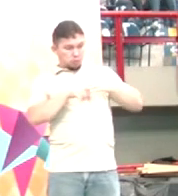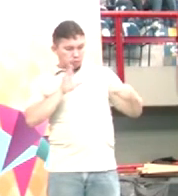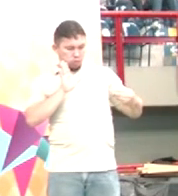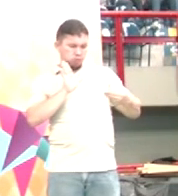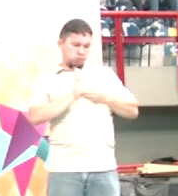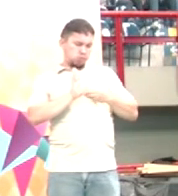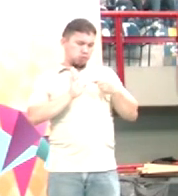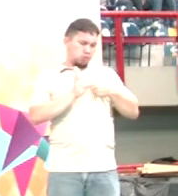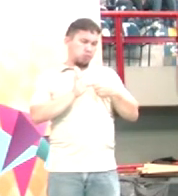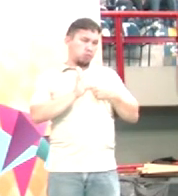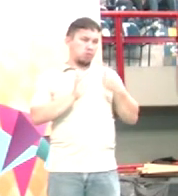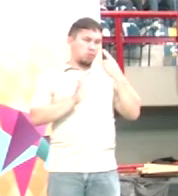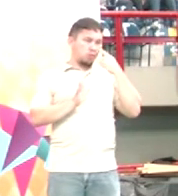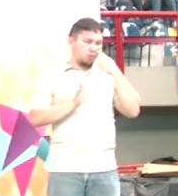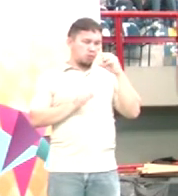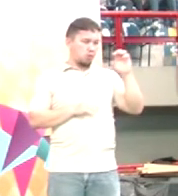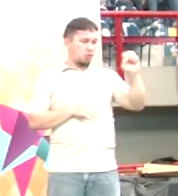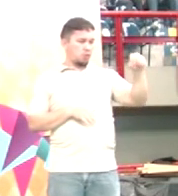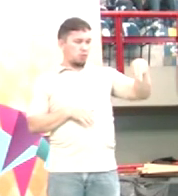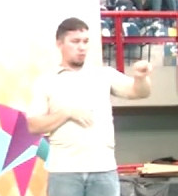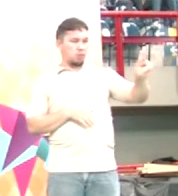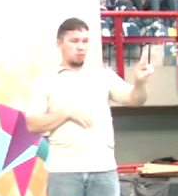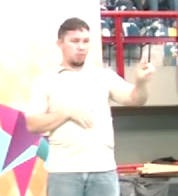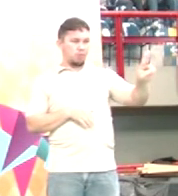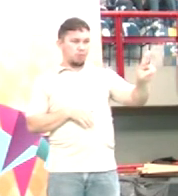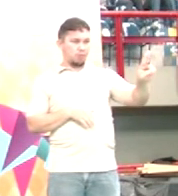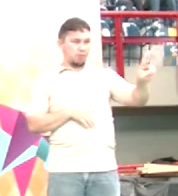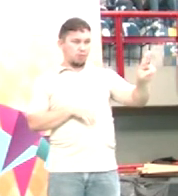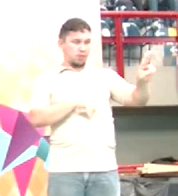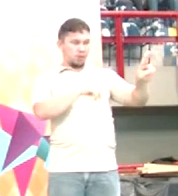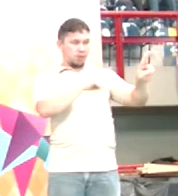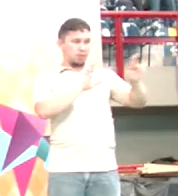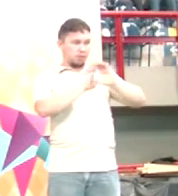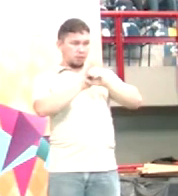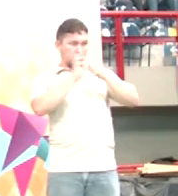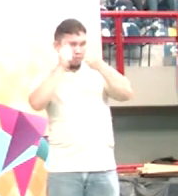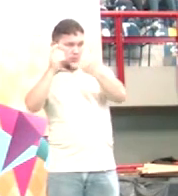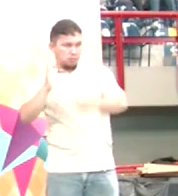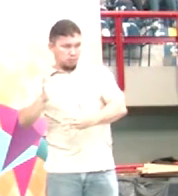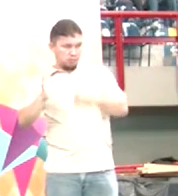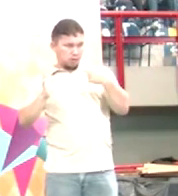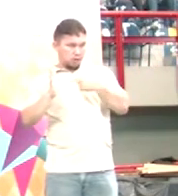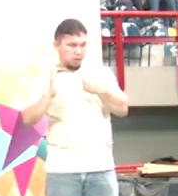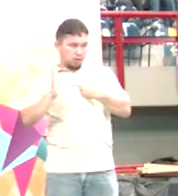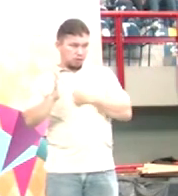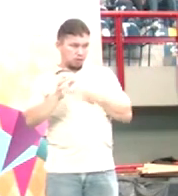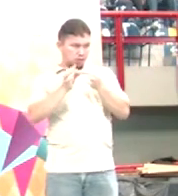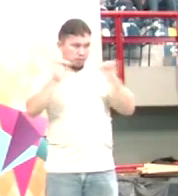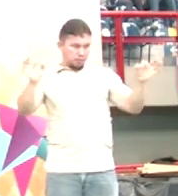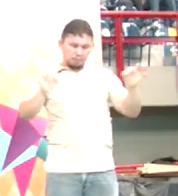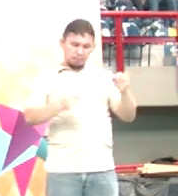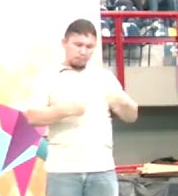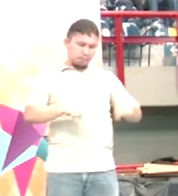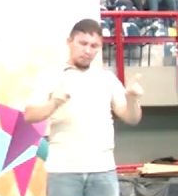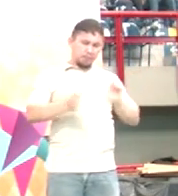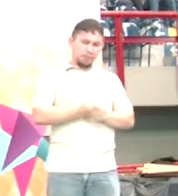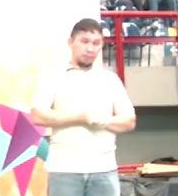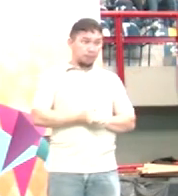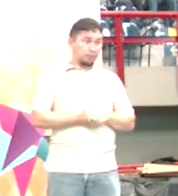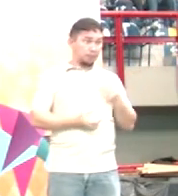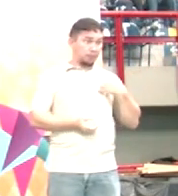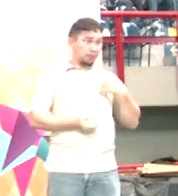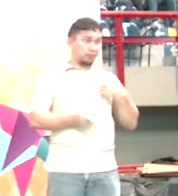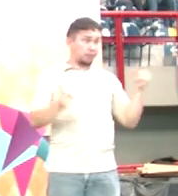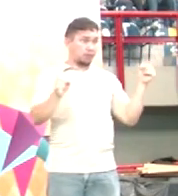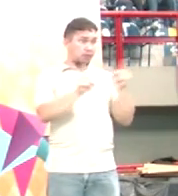sigla, exemplo, ONU, é necessário colocar o significado, Organização das Nações Unidas? Não. Quando